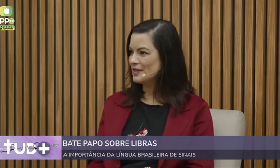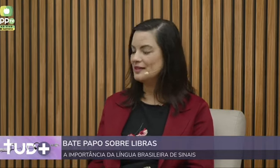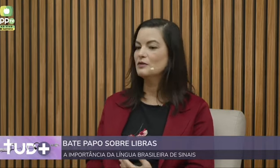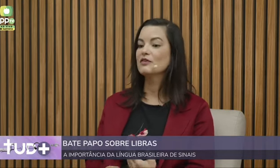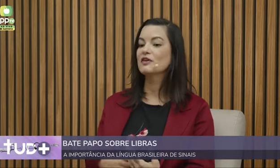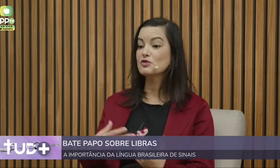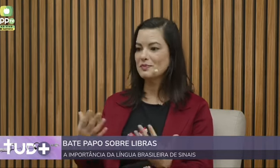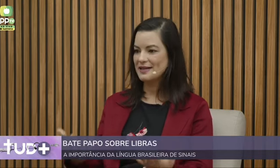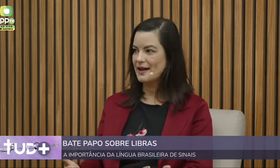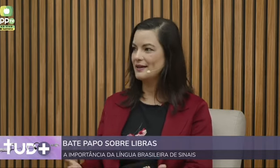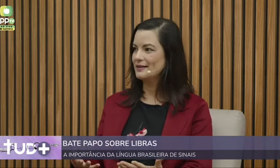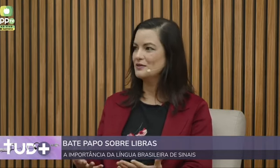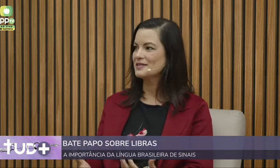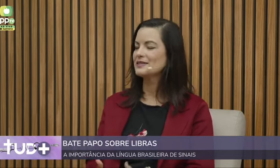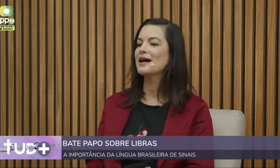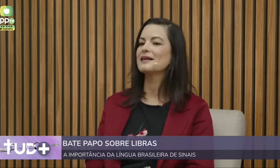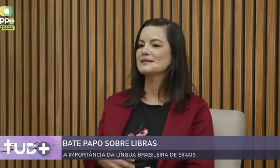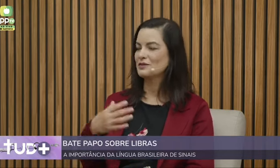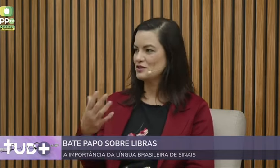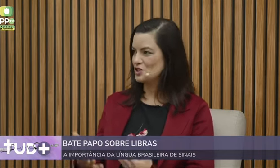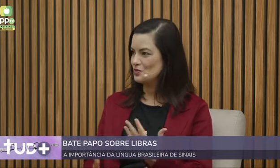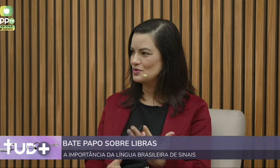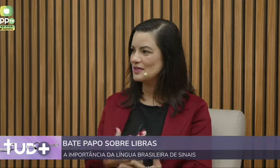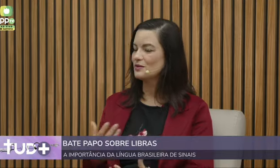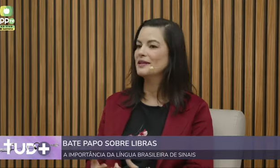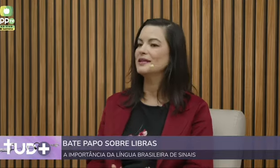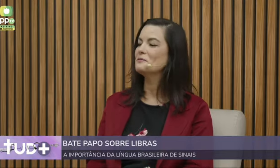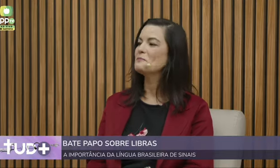da língua. Vamos brincar em língua de sinais, então a gente usa aquilo dali,